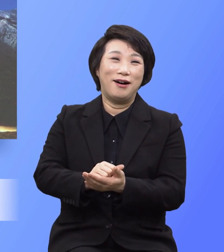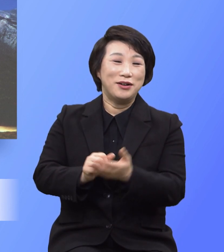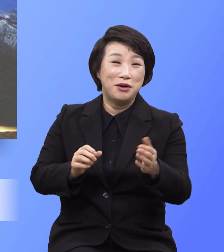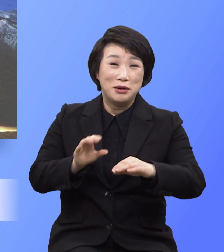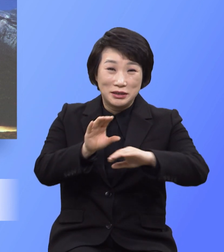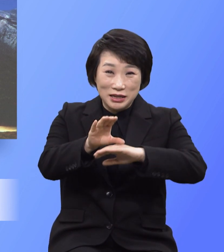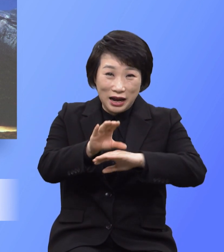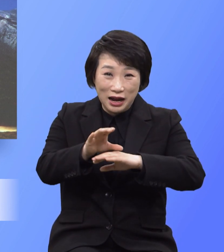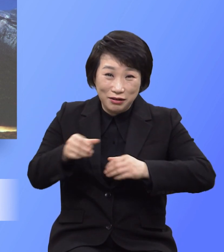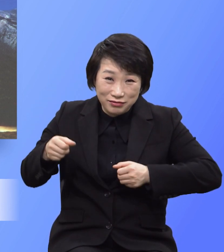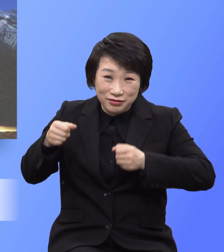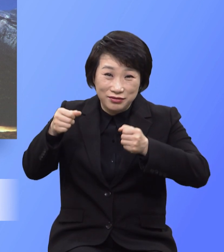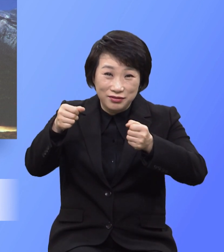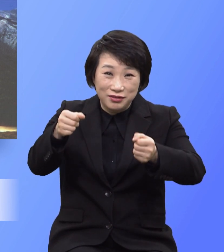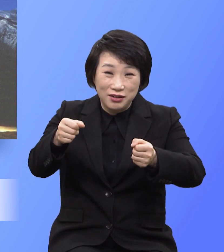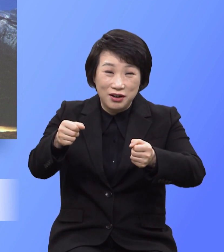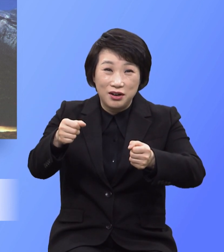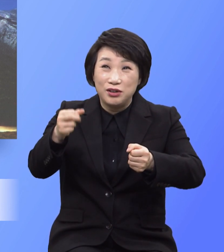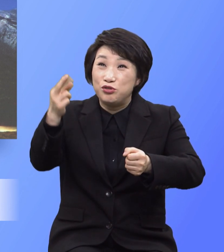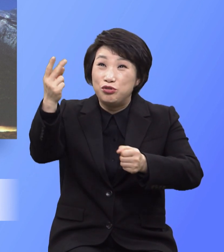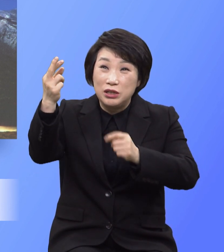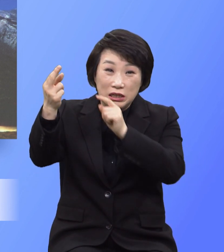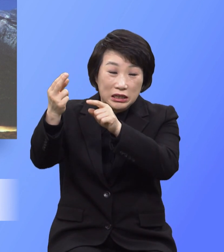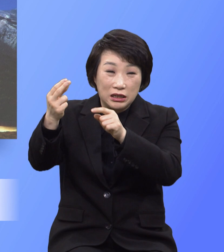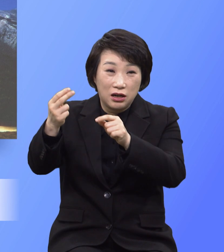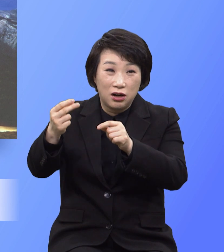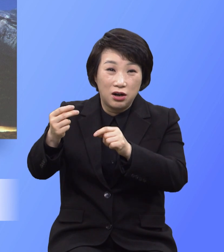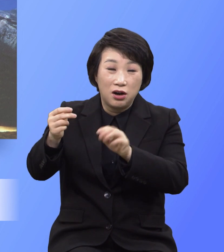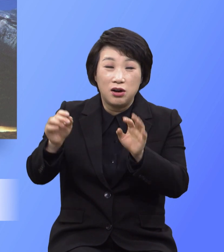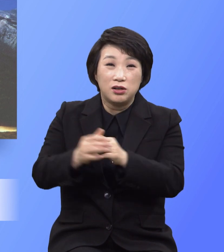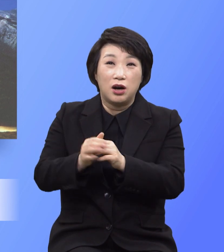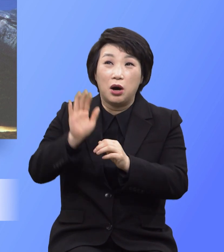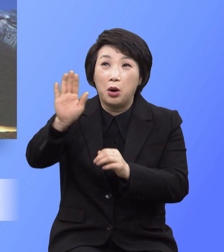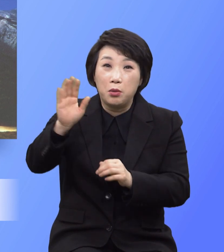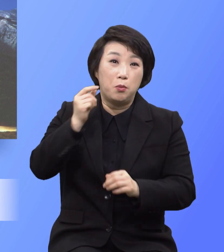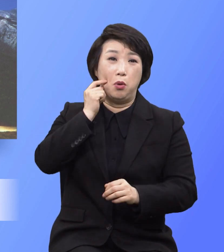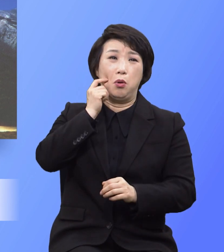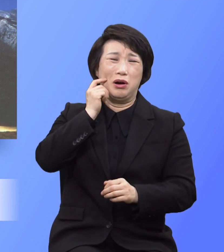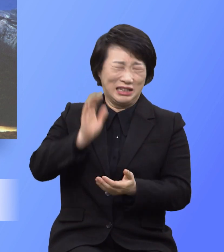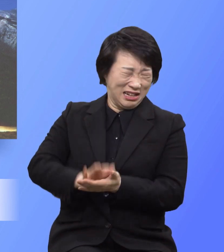자동차를 타고 가면요 유리에다가 손을 못 대고 뜨거워.